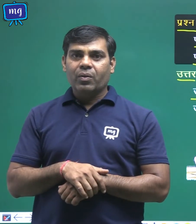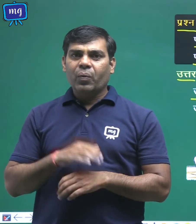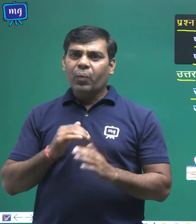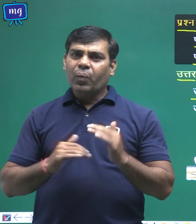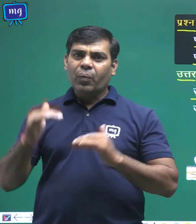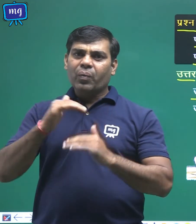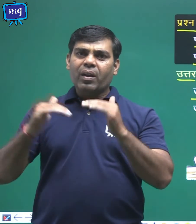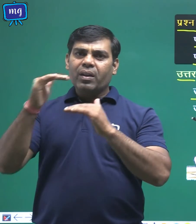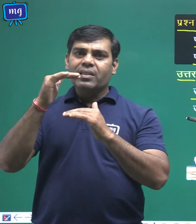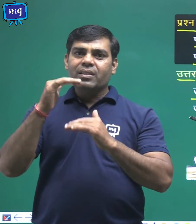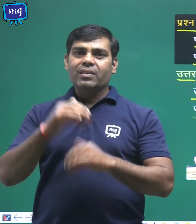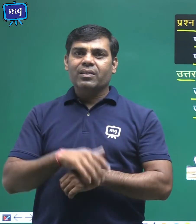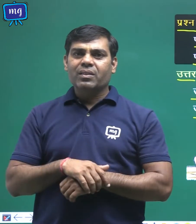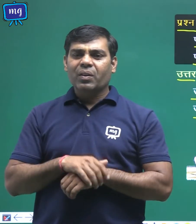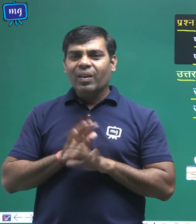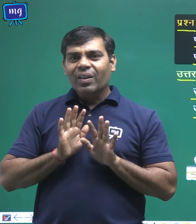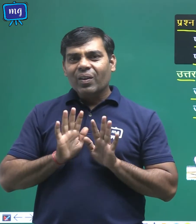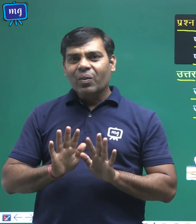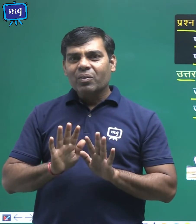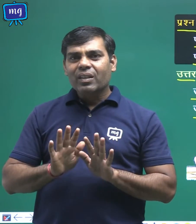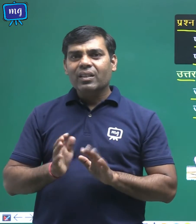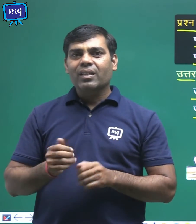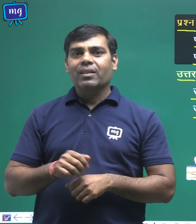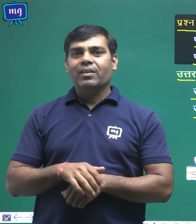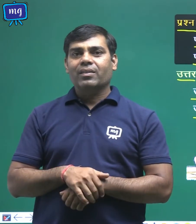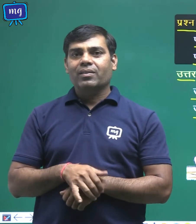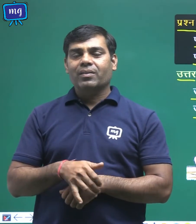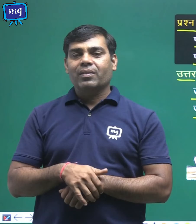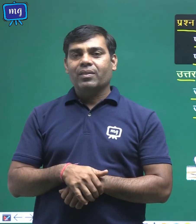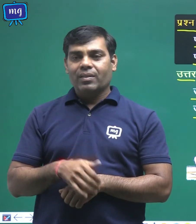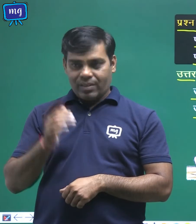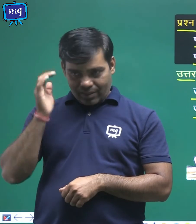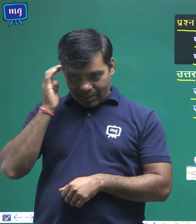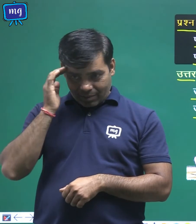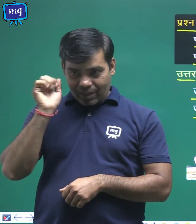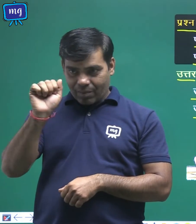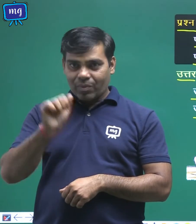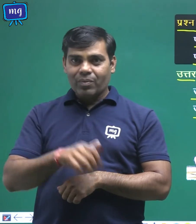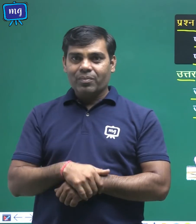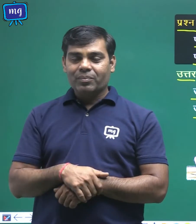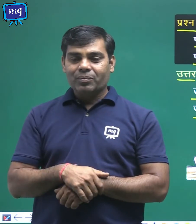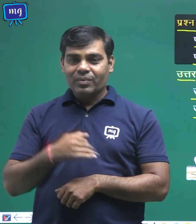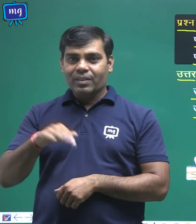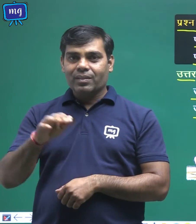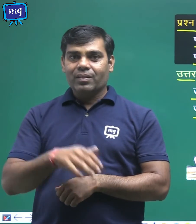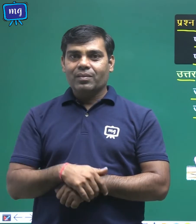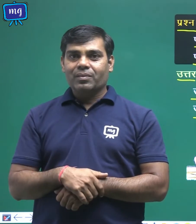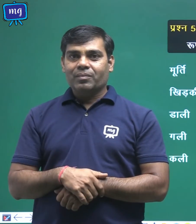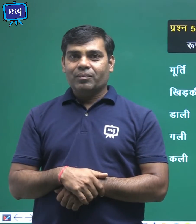विकास रुक जाता है। समझ आया आपको? आगे चलें।